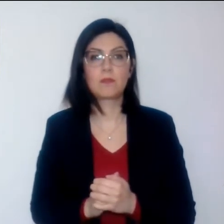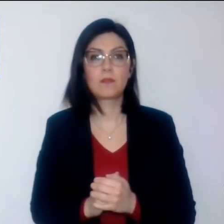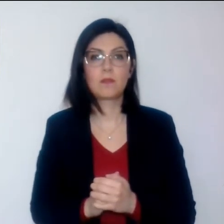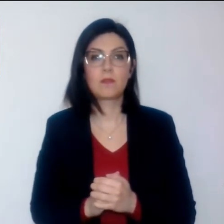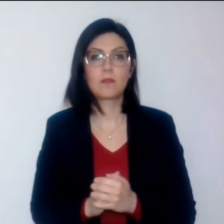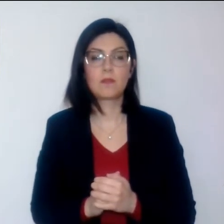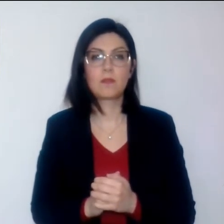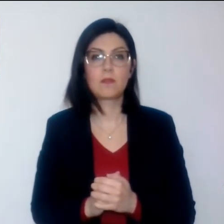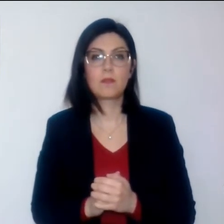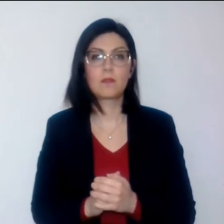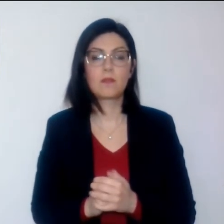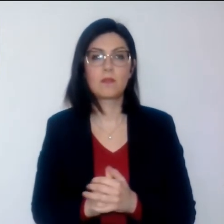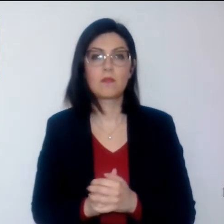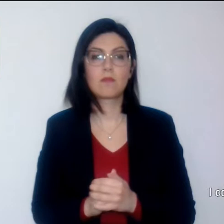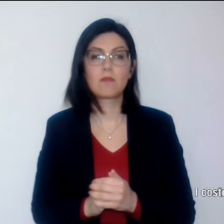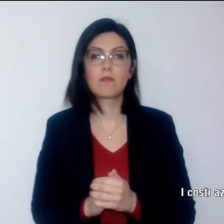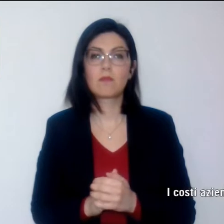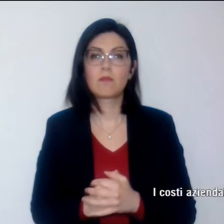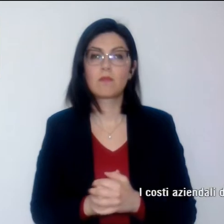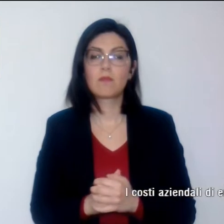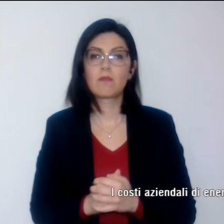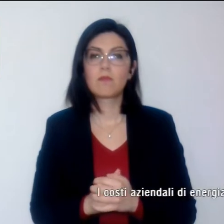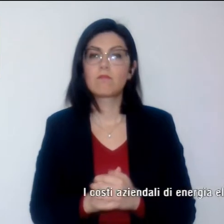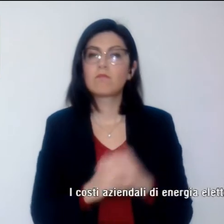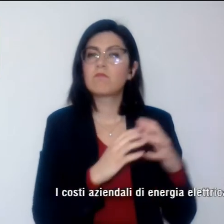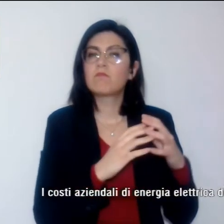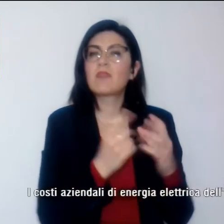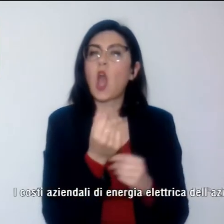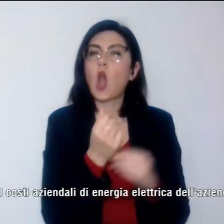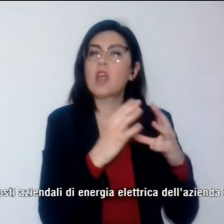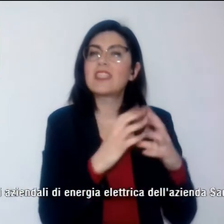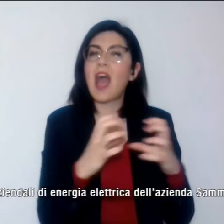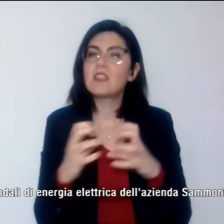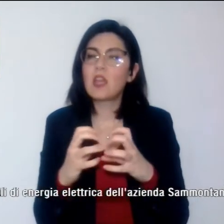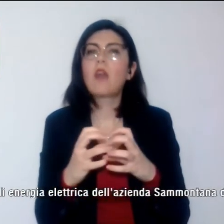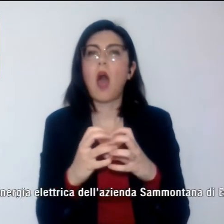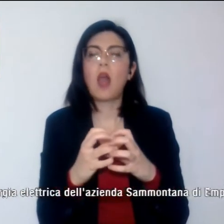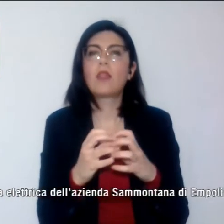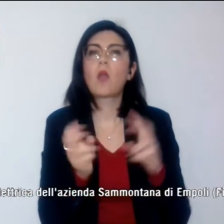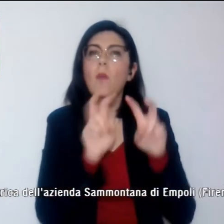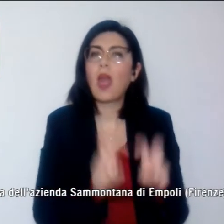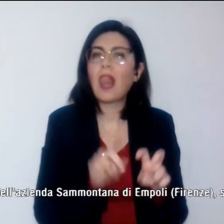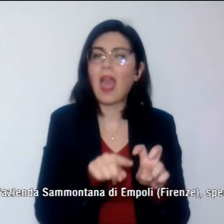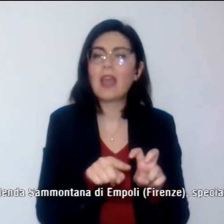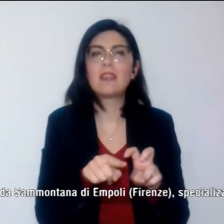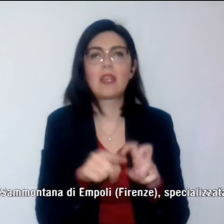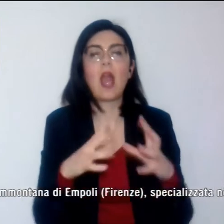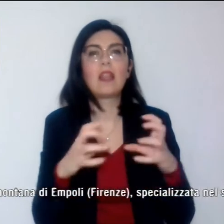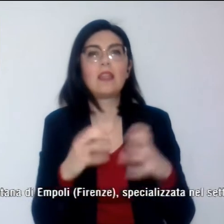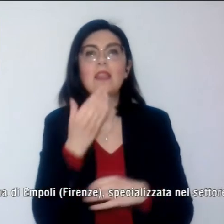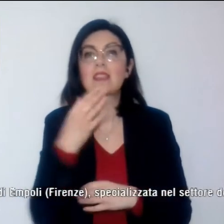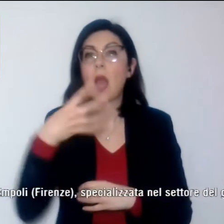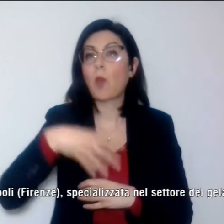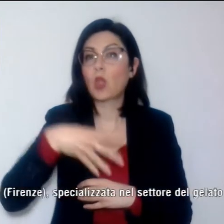i costi aziendali di energia elettrica dell'azienda sammontana di empoli in provincia di firenze